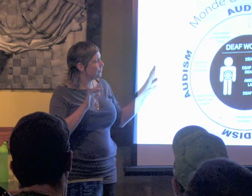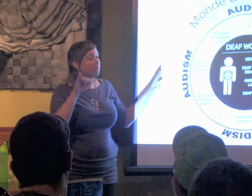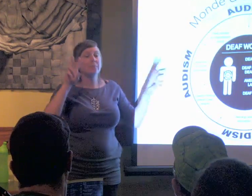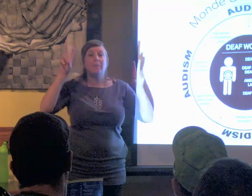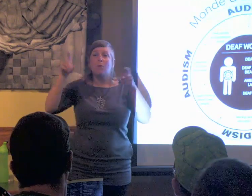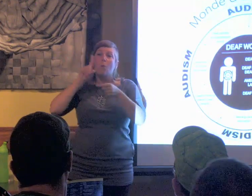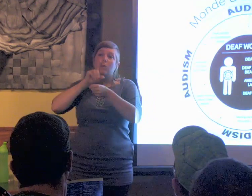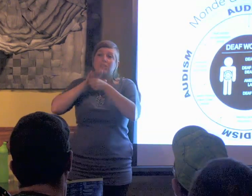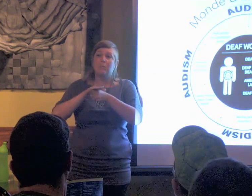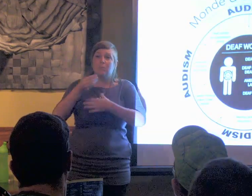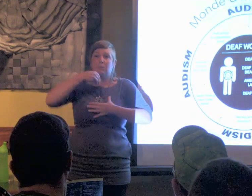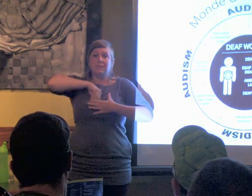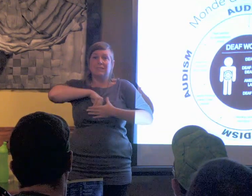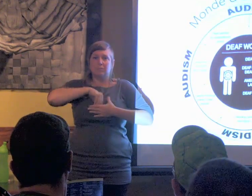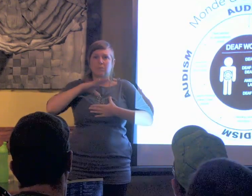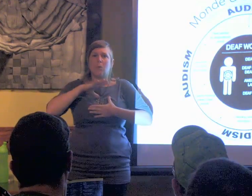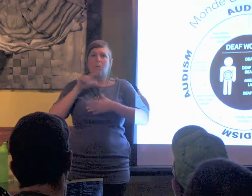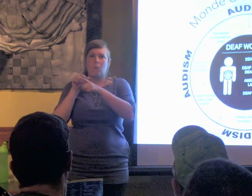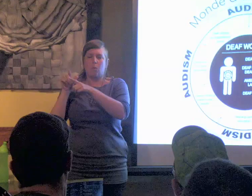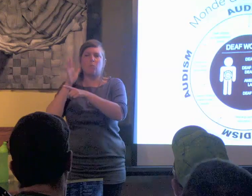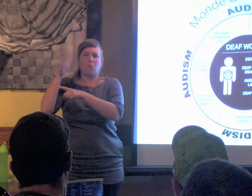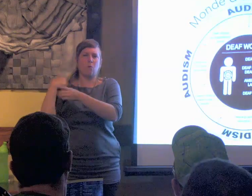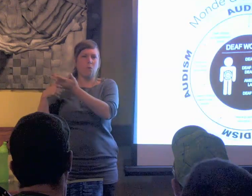très présent et qu'on retrouve également dans l'histoire des personnes sourdes.